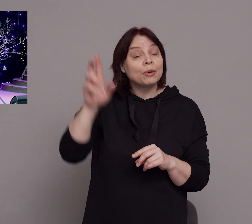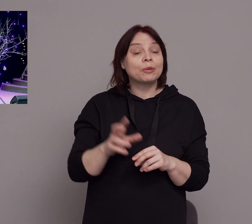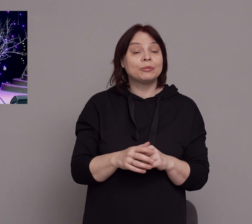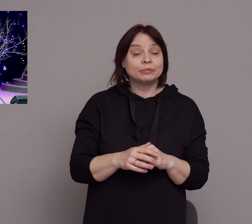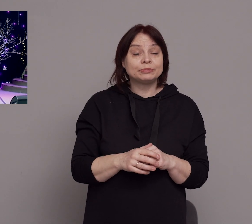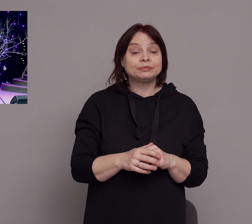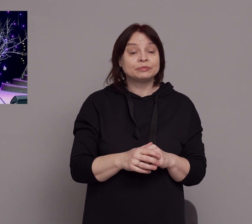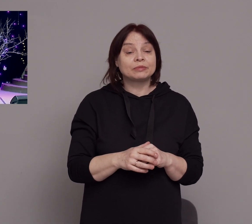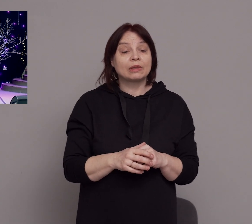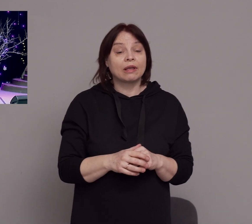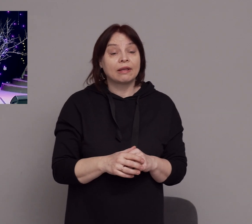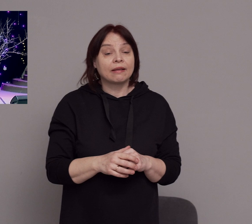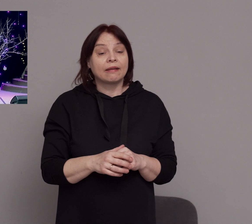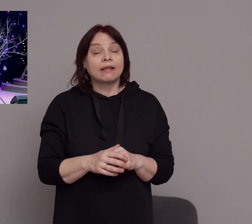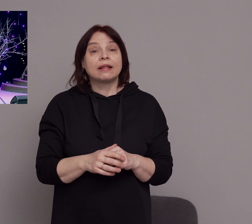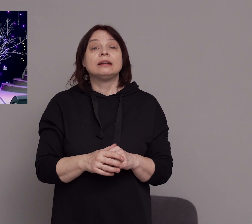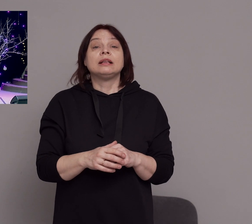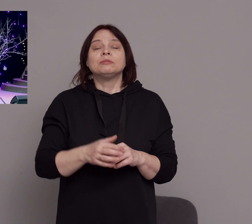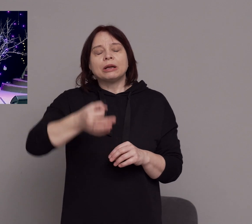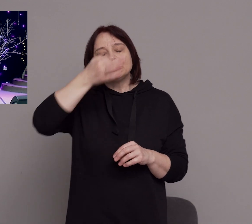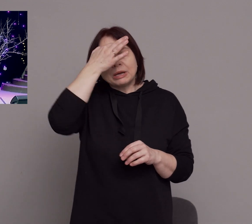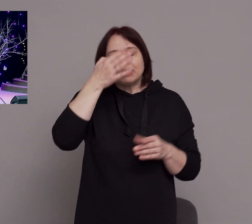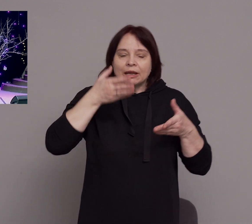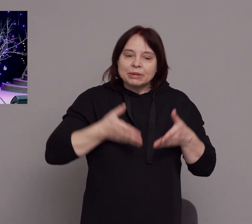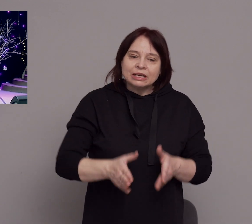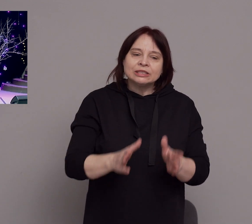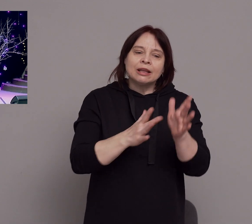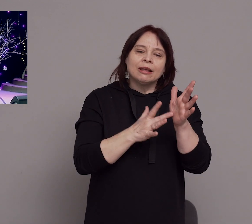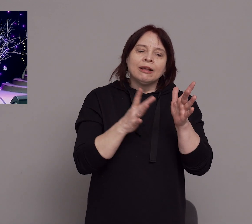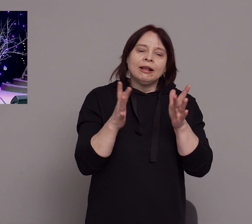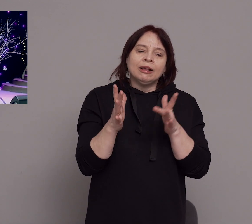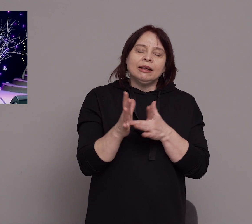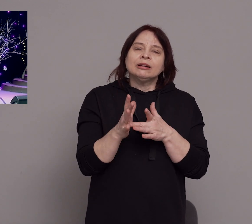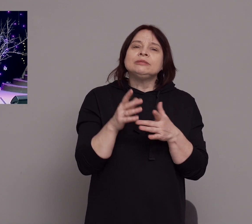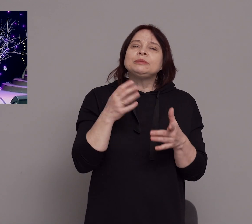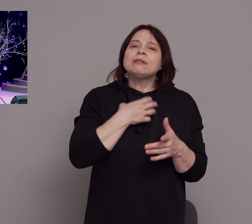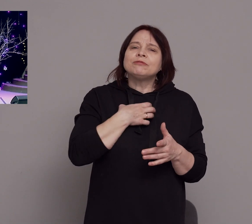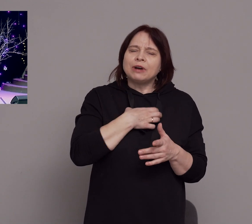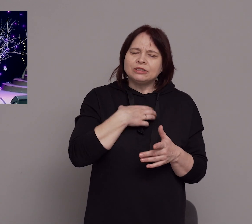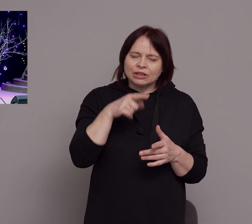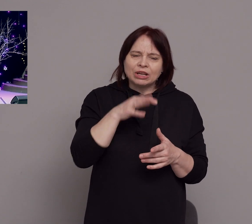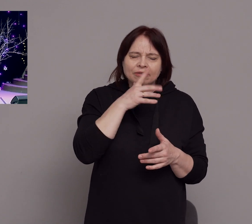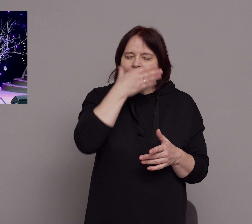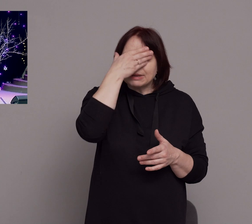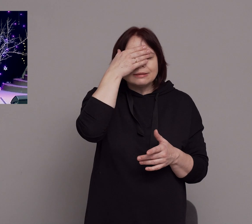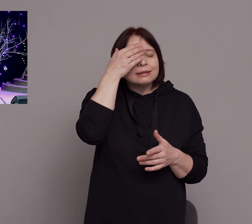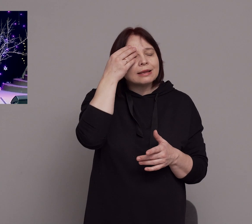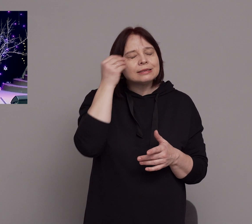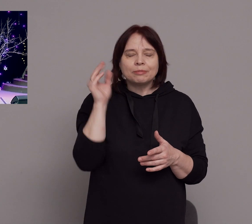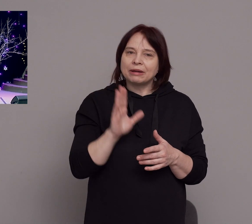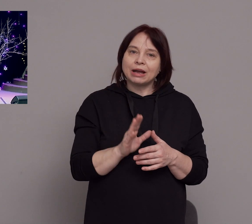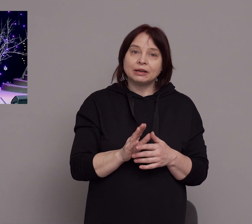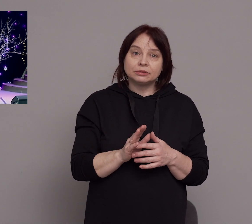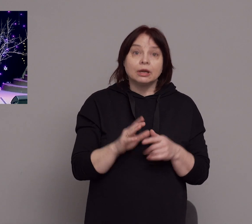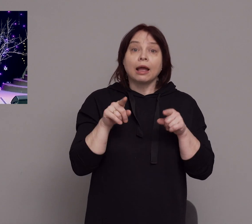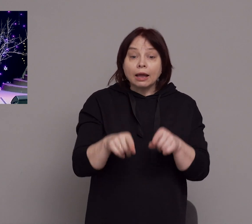нас и наш взгляд к рождению Иисуса Христа. И поэтому давайте во время Адвента не будем забывать о том, что, о том, ради